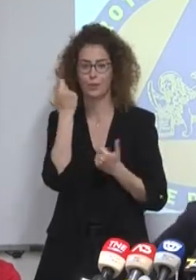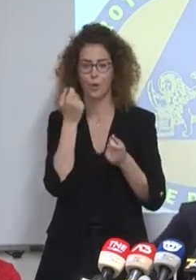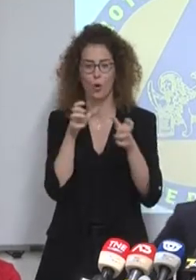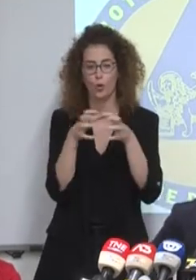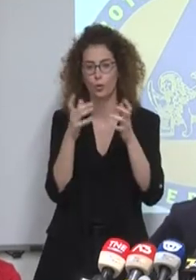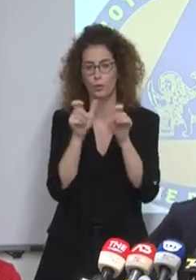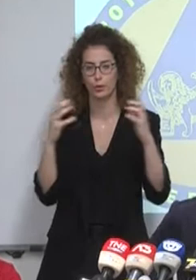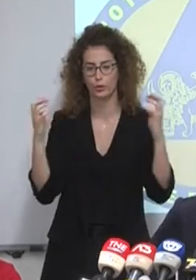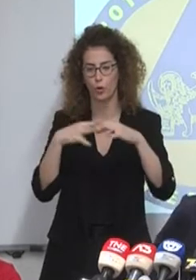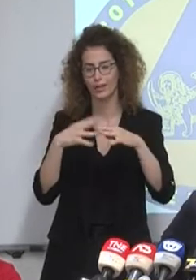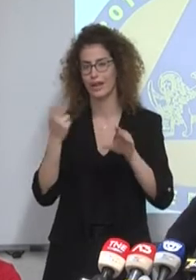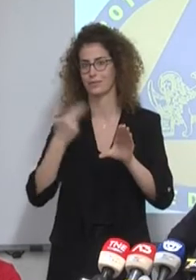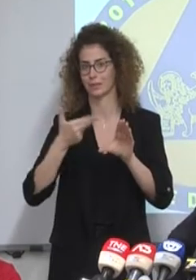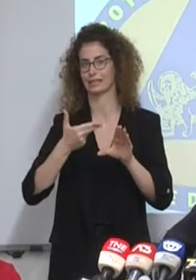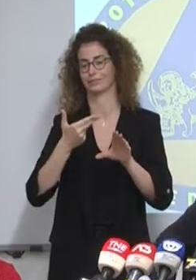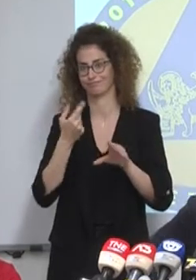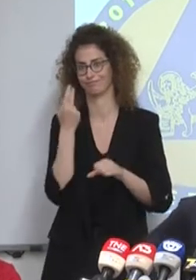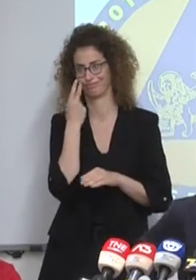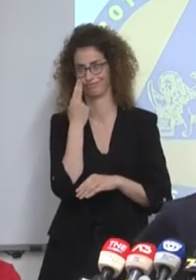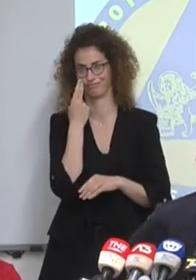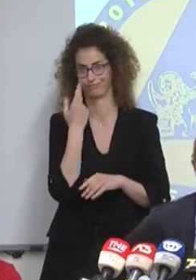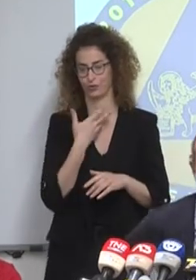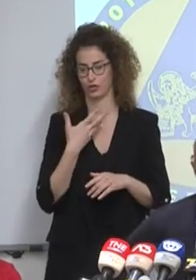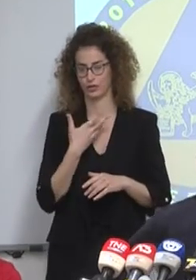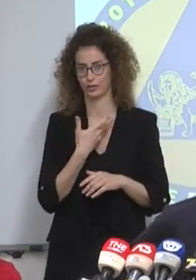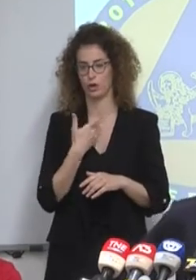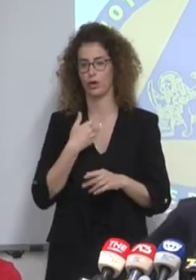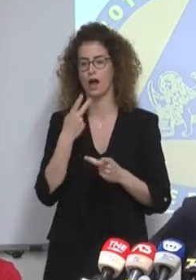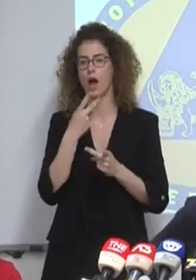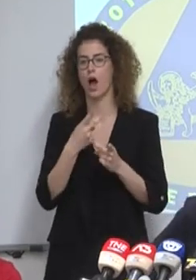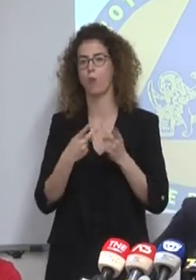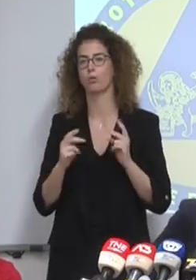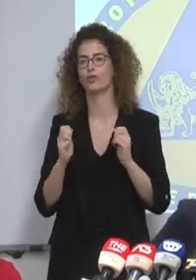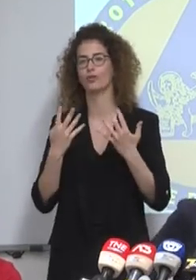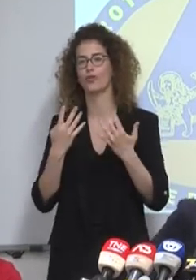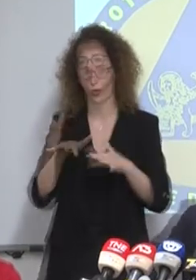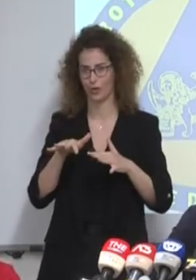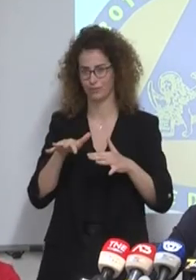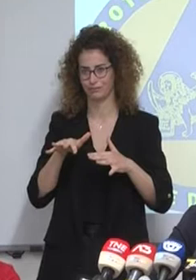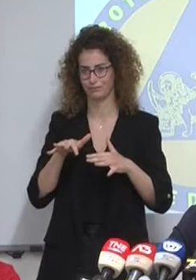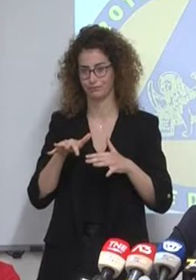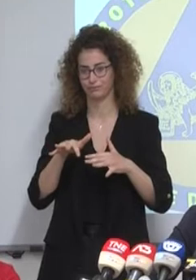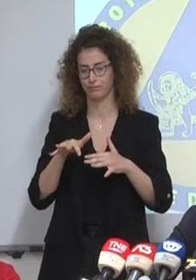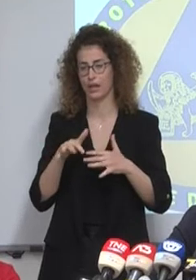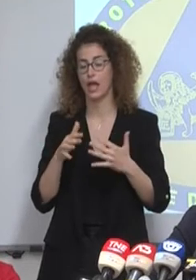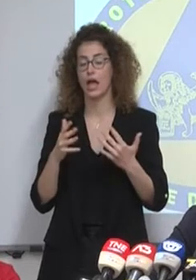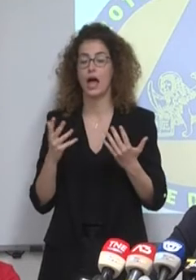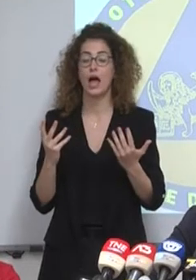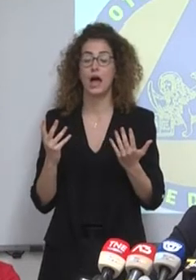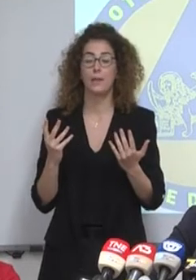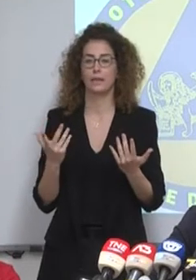giro qualche immagine adesso vedremo saremo la prova del nove con questo fine settimana però ragazzi